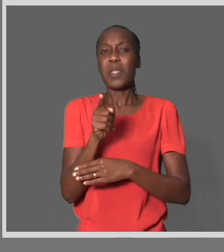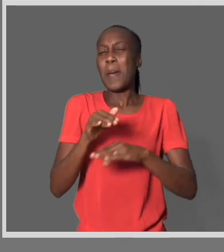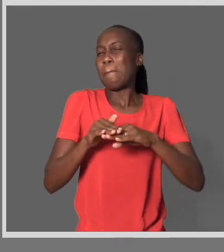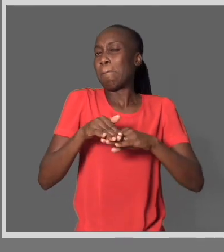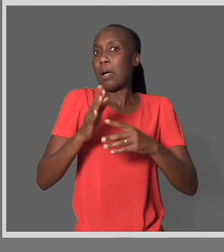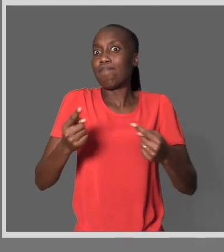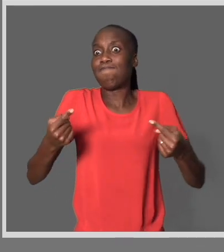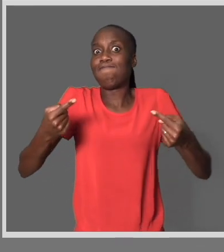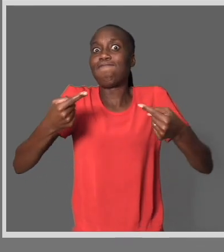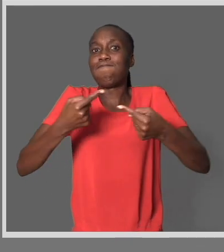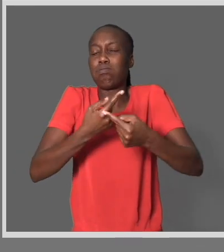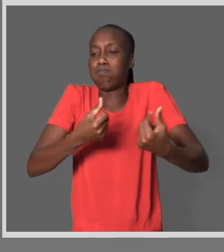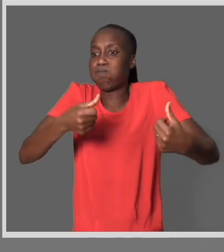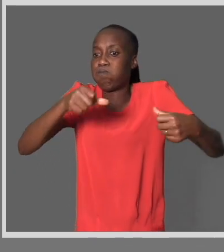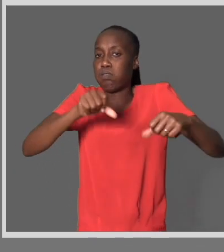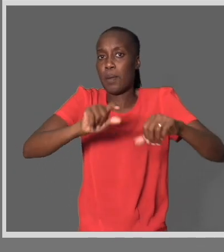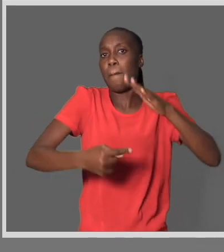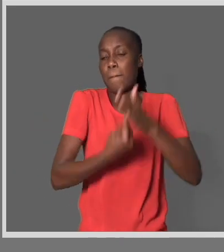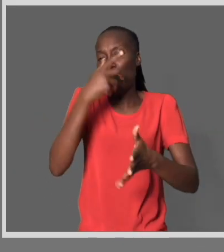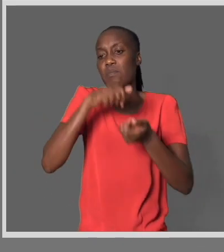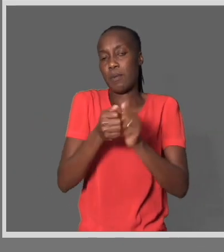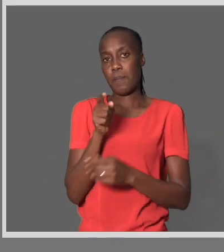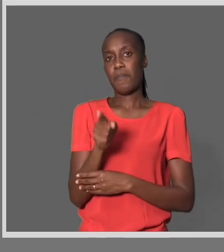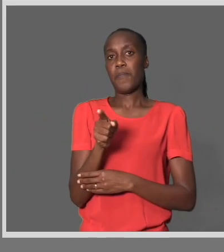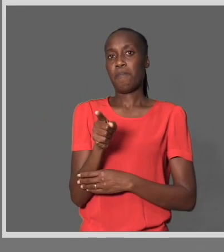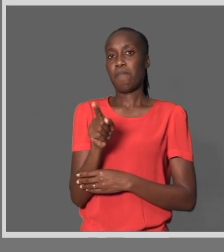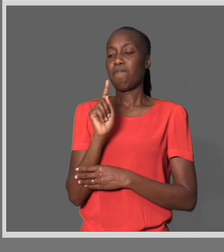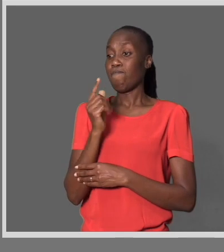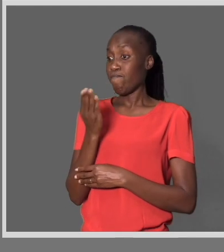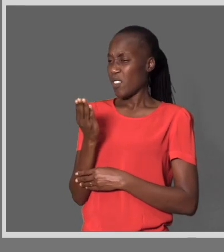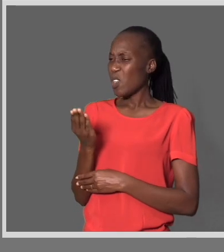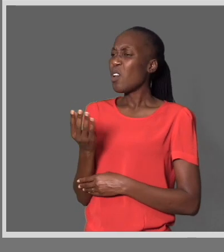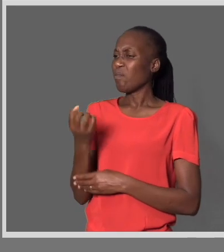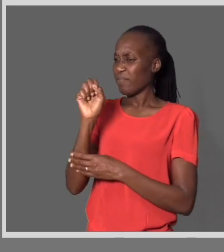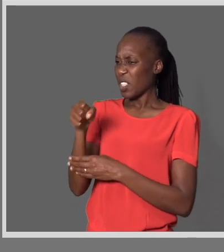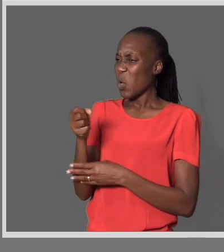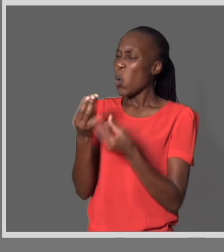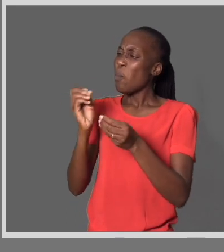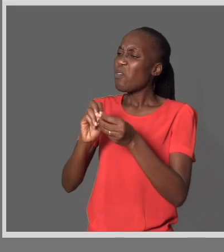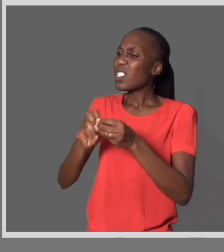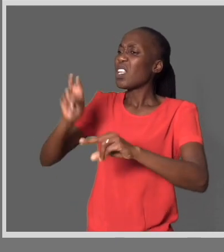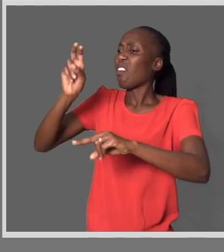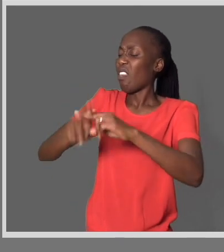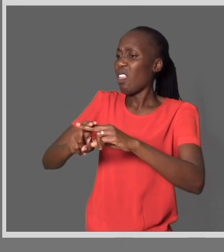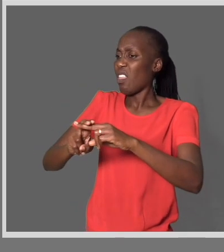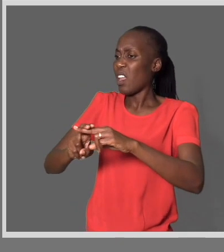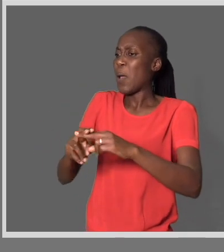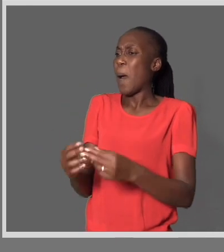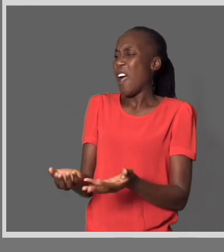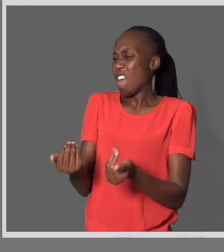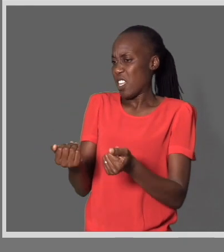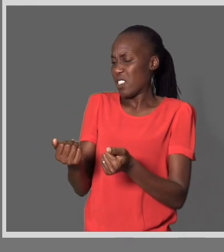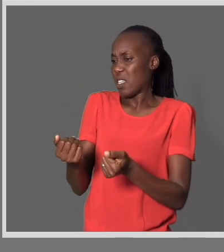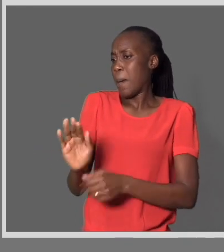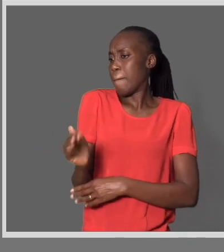Então, isso pode ser mais complicações para o caso dela. Exato. E como é que pode-se adquirir uma cadeira